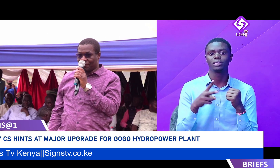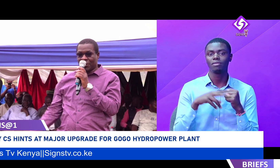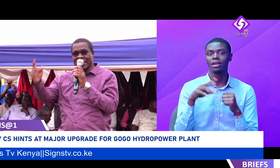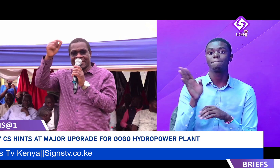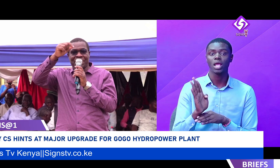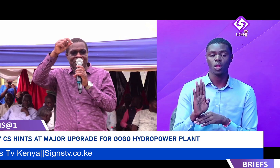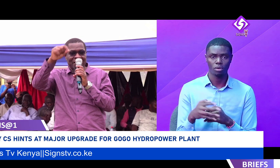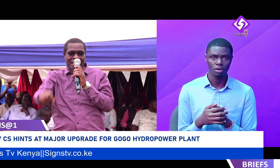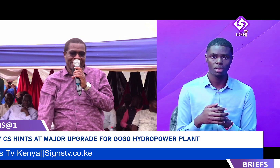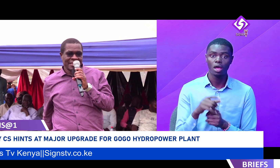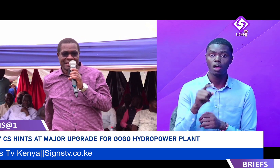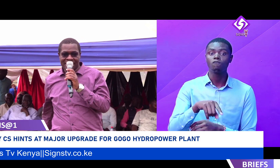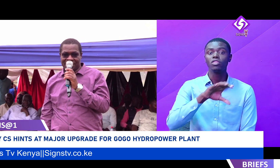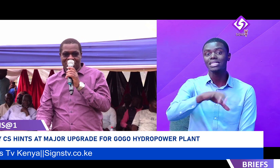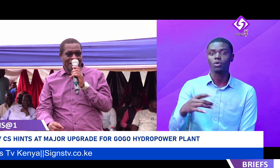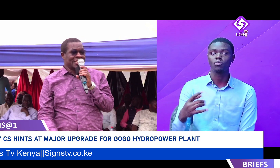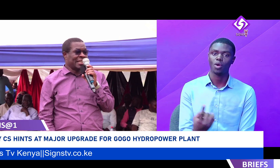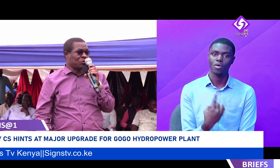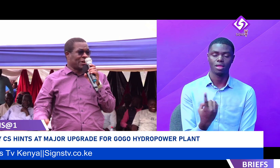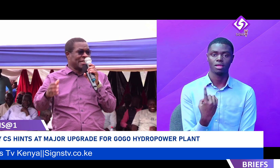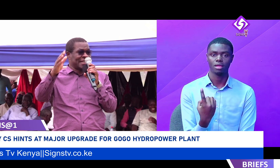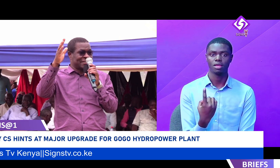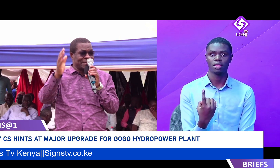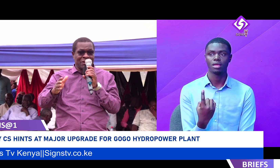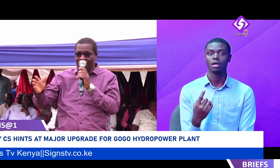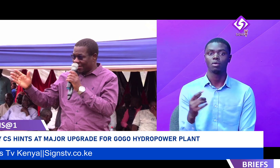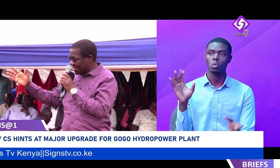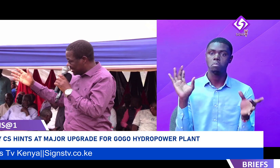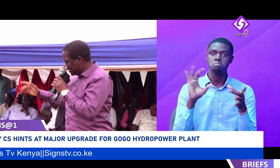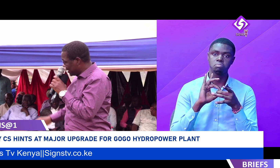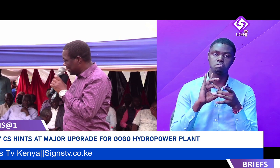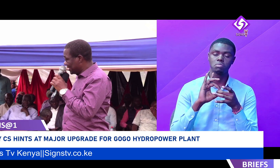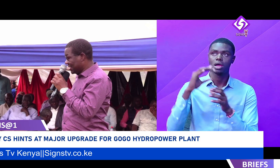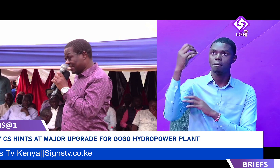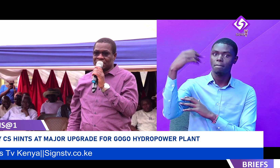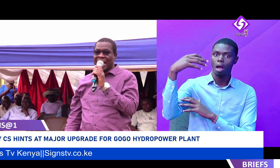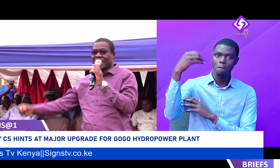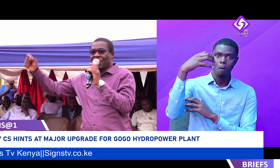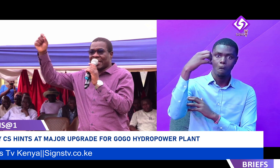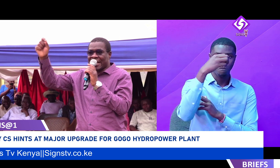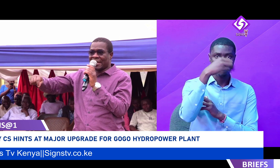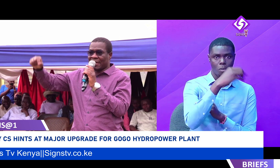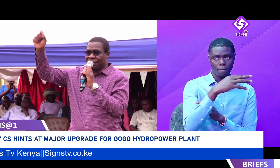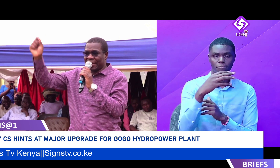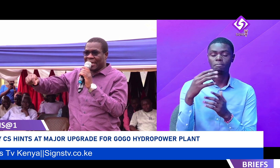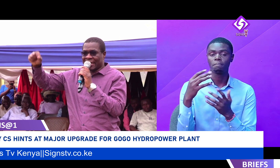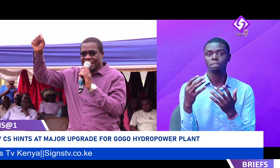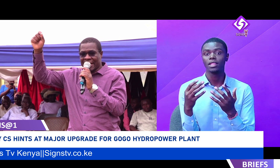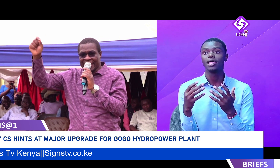for this county only, kwa ajili ya kuunganisha stima kwa wananchi, na ikiwezekana ifike katika